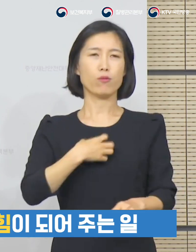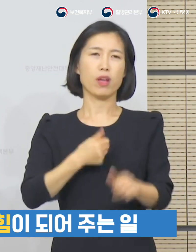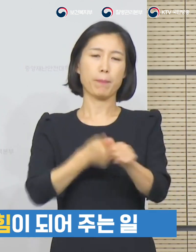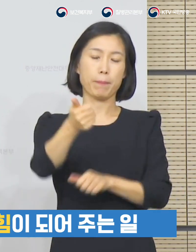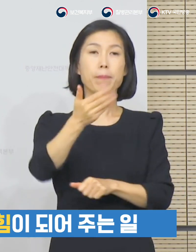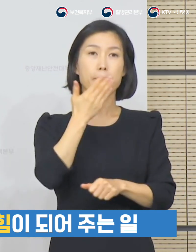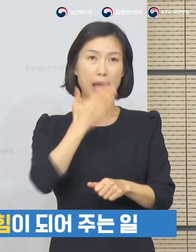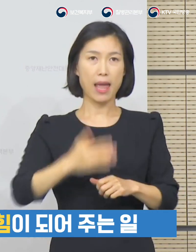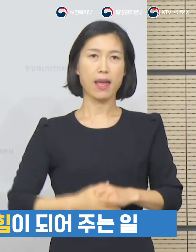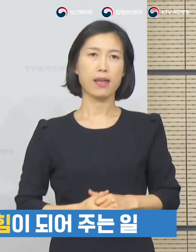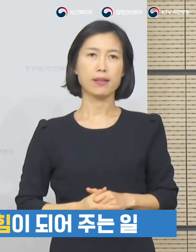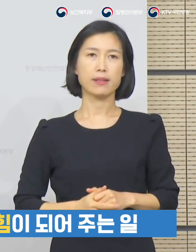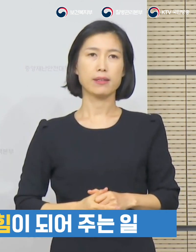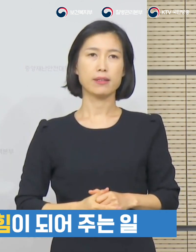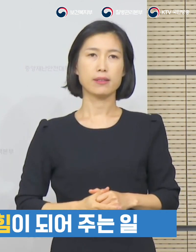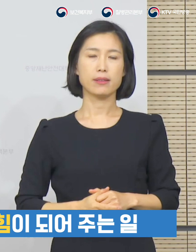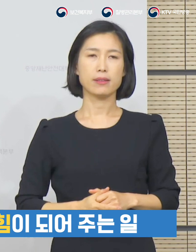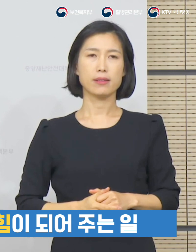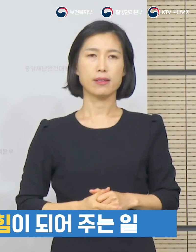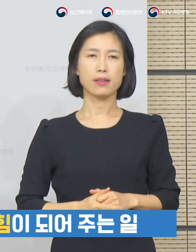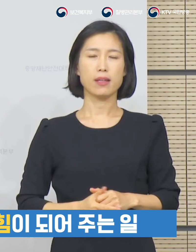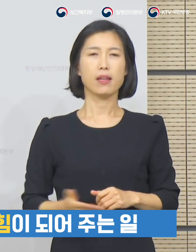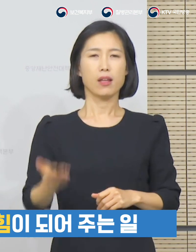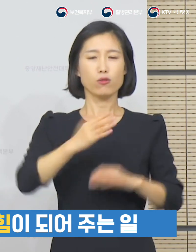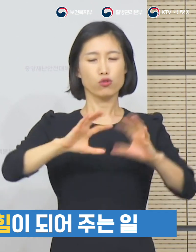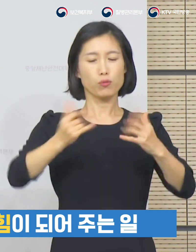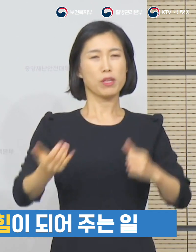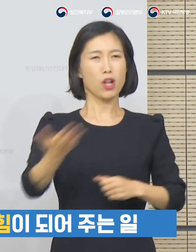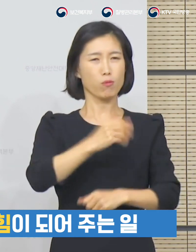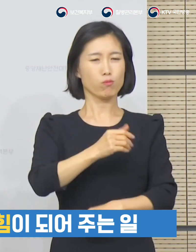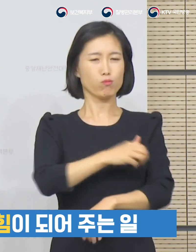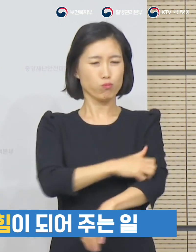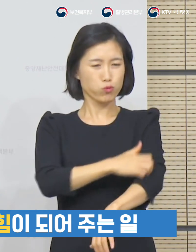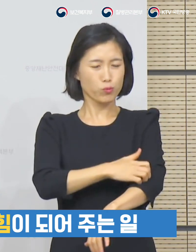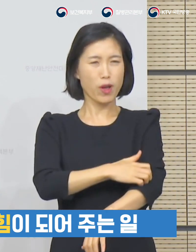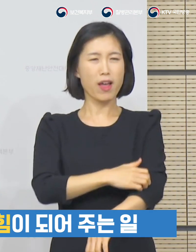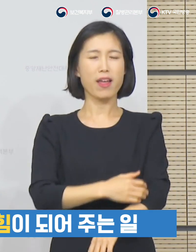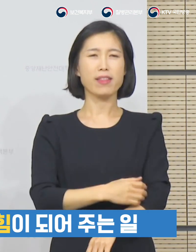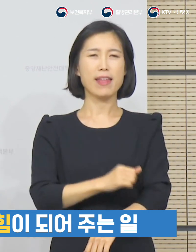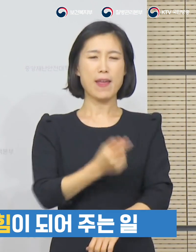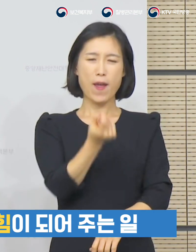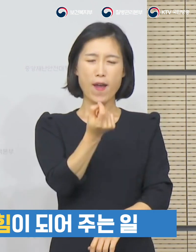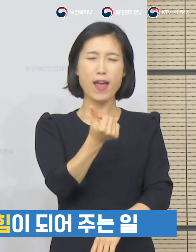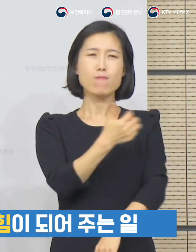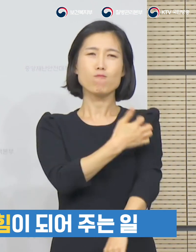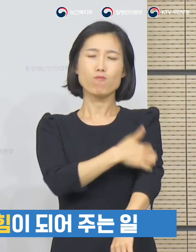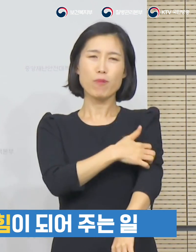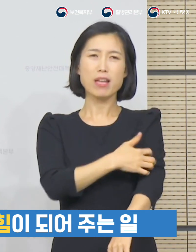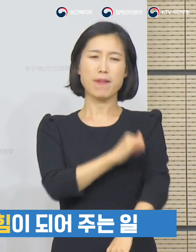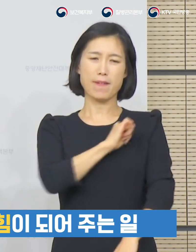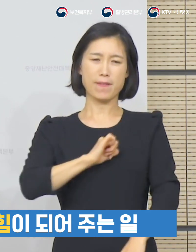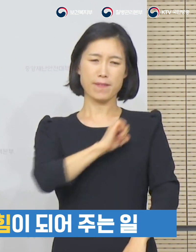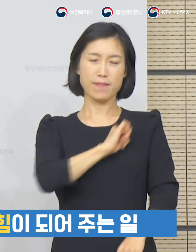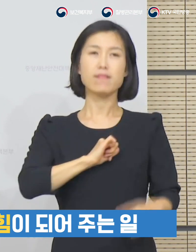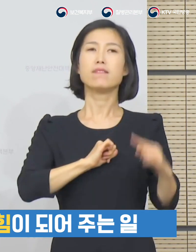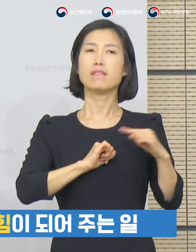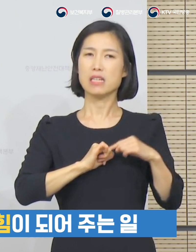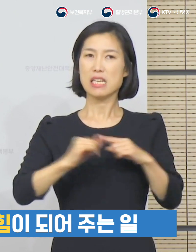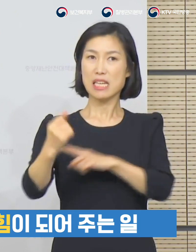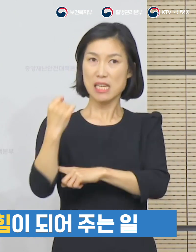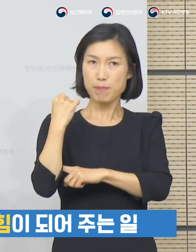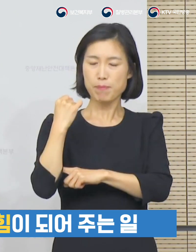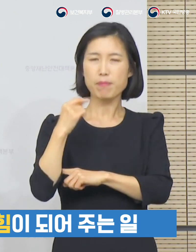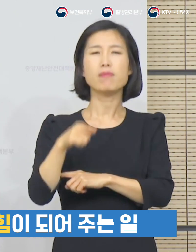또 여러분들이 그 불편함을 이겨내는, 작은 불편을 이겨내는 노력이 제가 아까